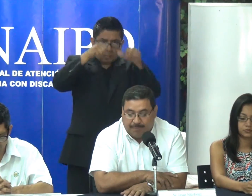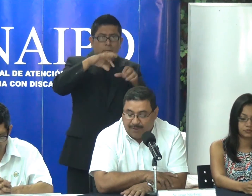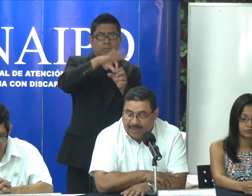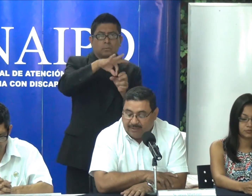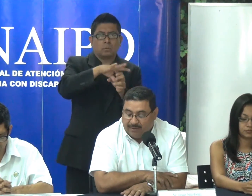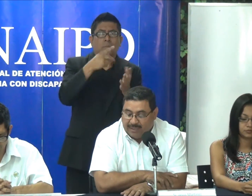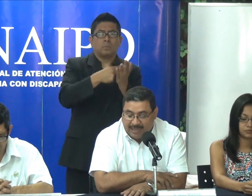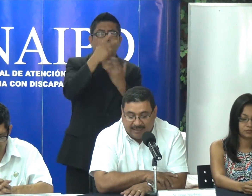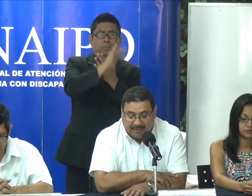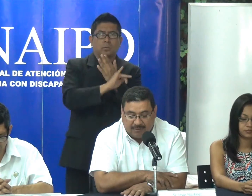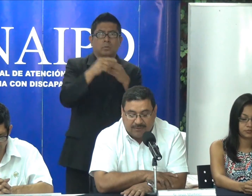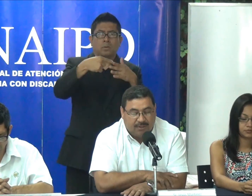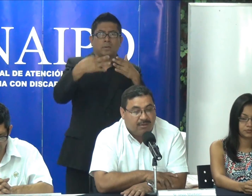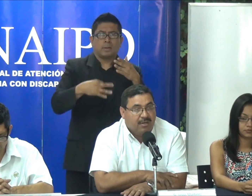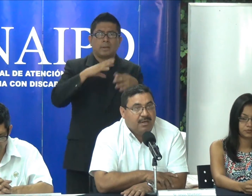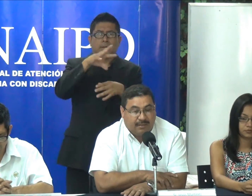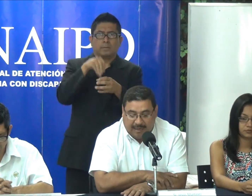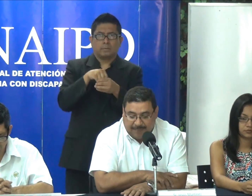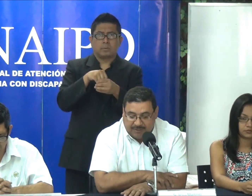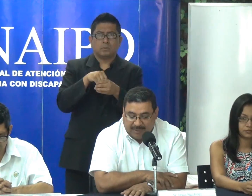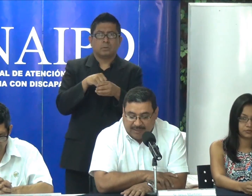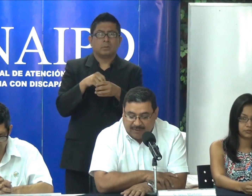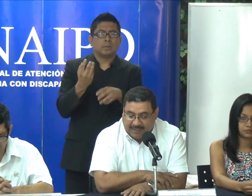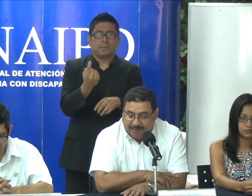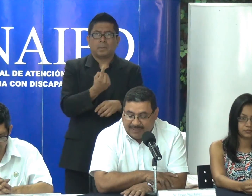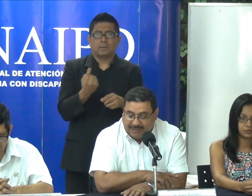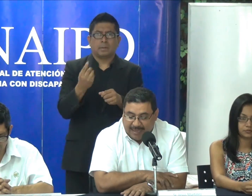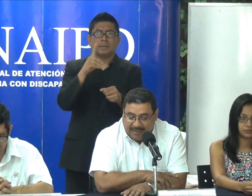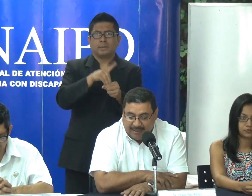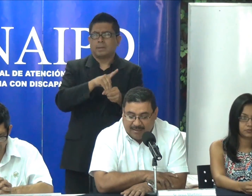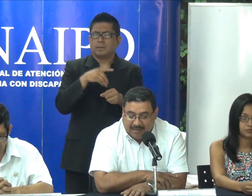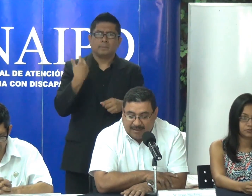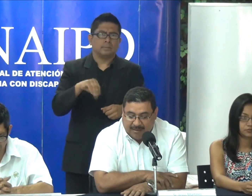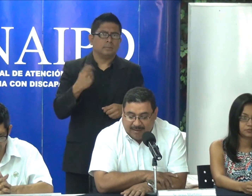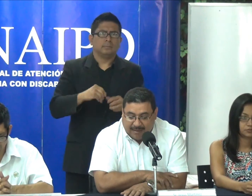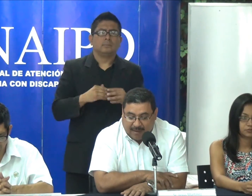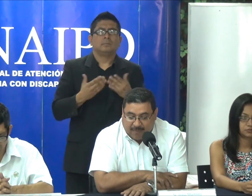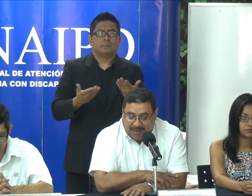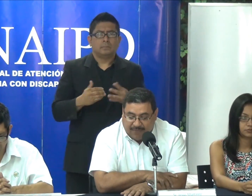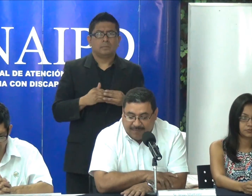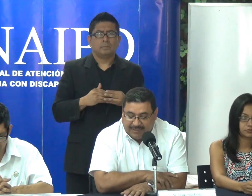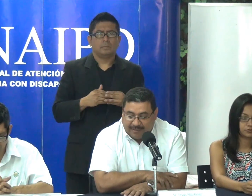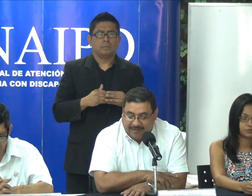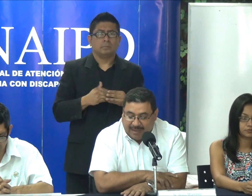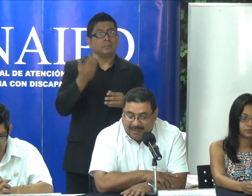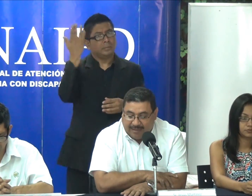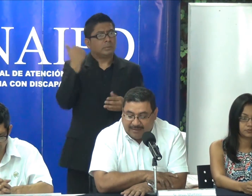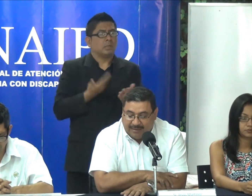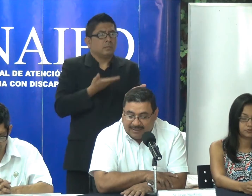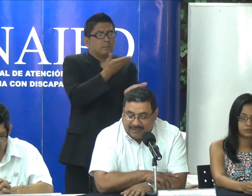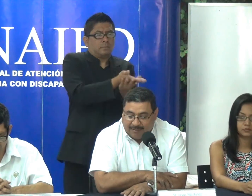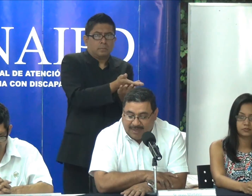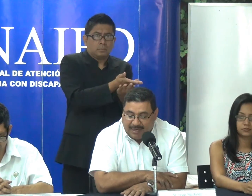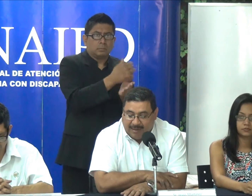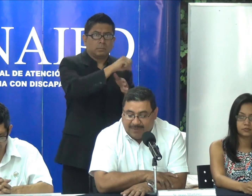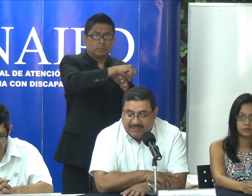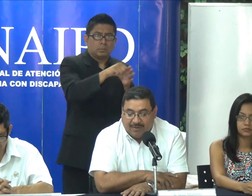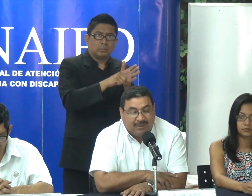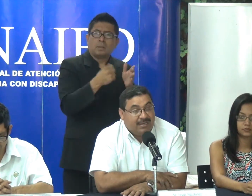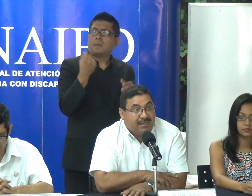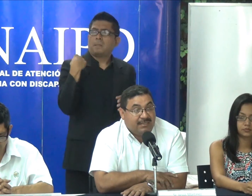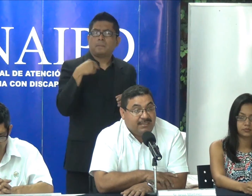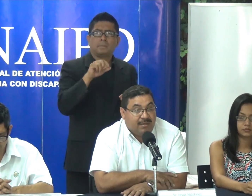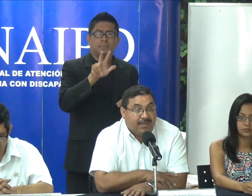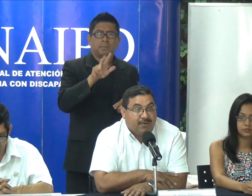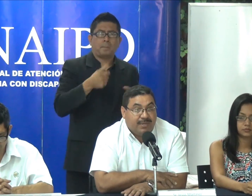aprobación del proyecto de ley de inclusión de las personas con discapacidad, la cual fue presentada ante dicha asamblea el